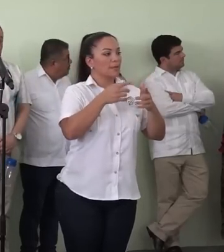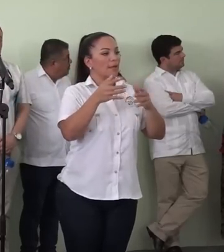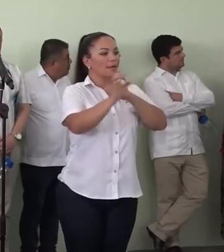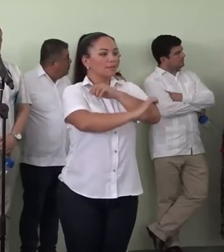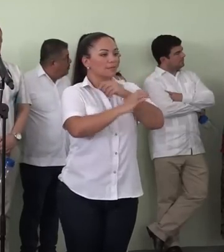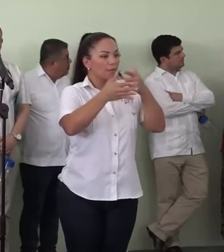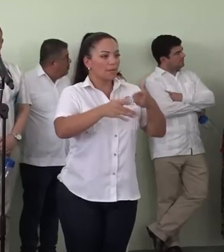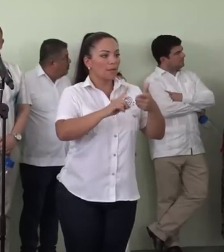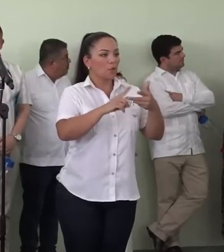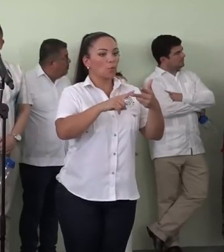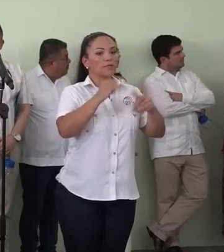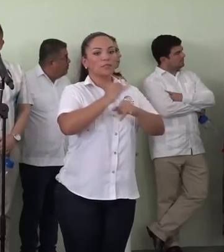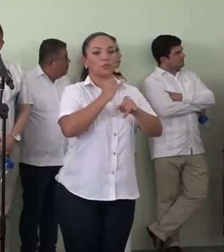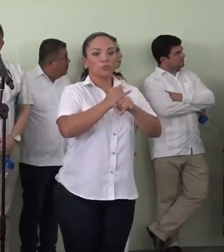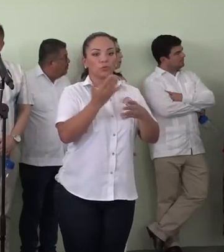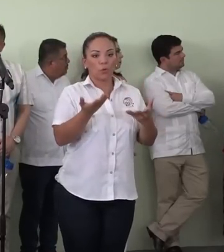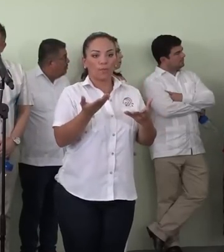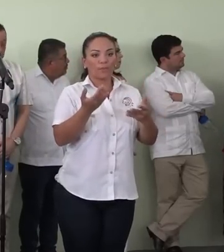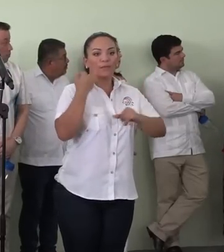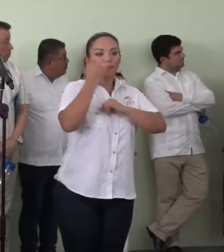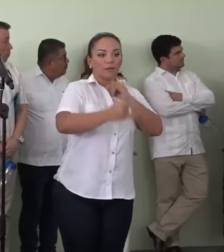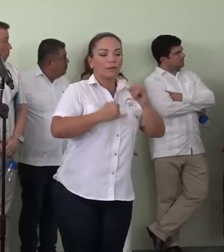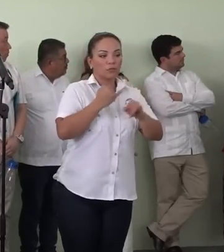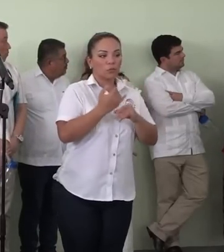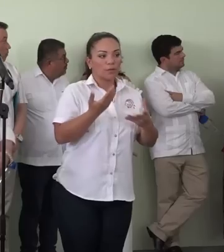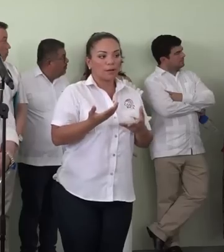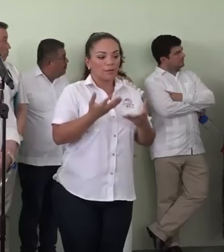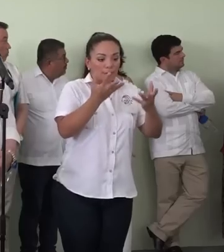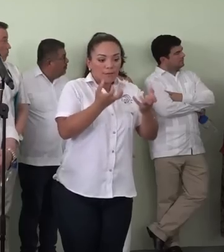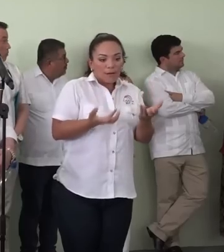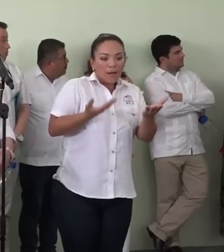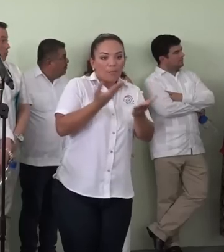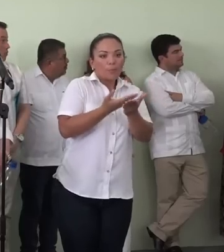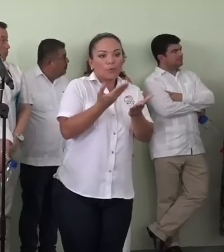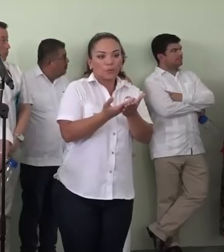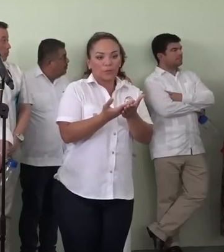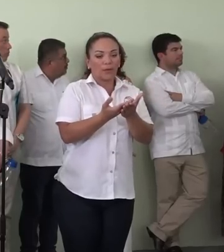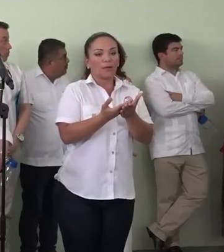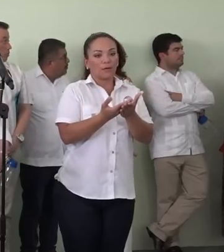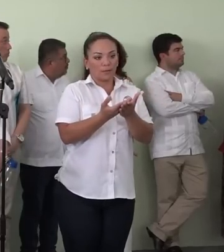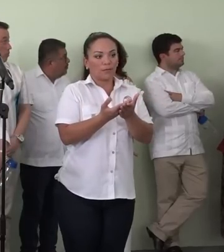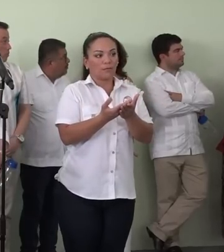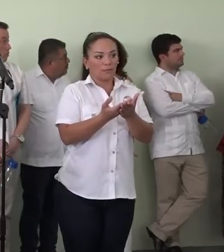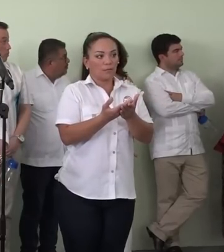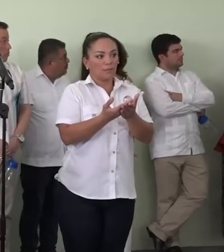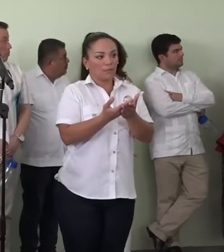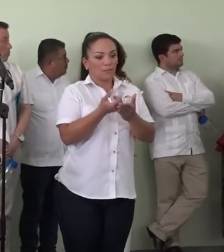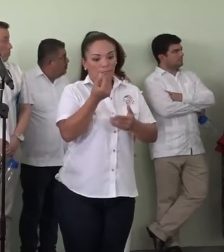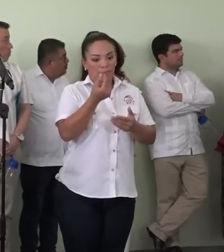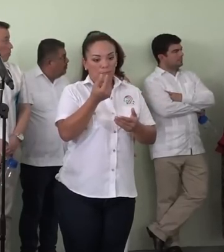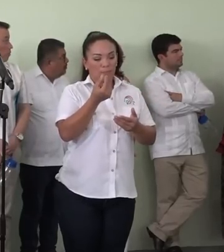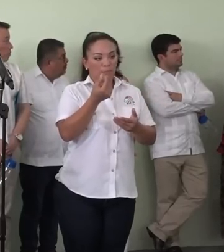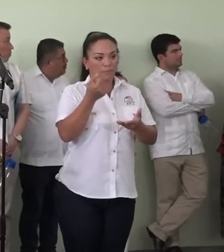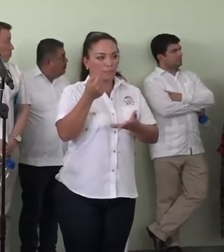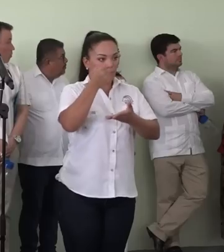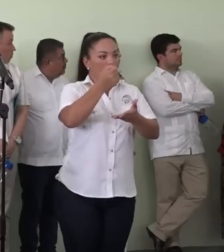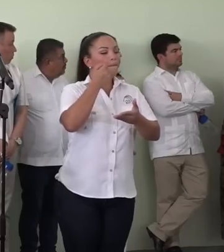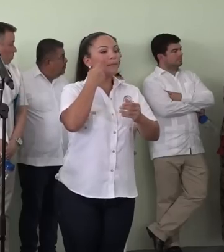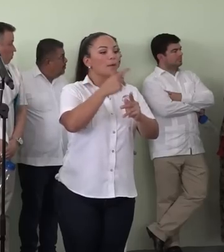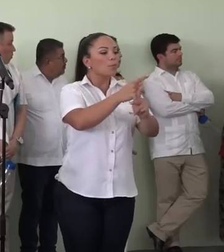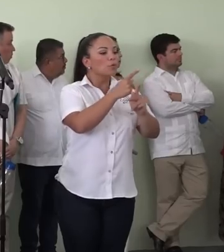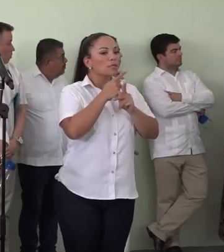que sea a nivel internacional que quiera aportar billete para protección de los